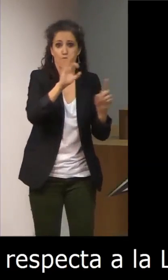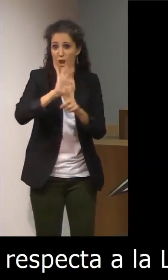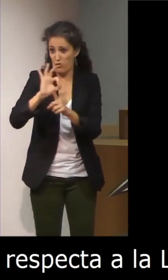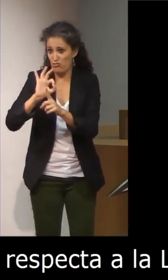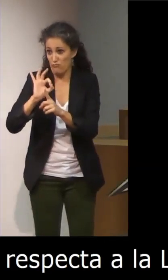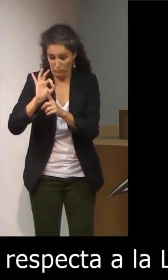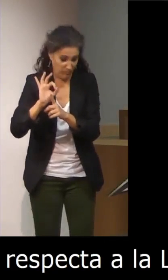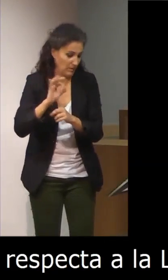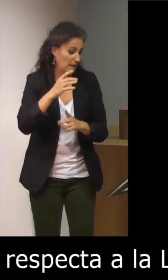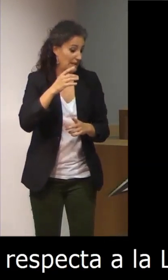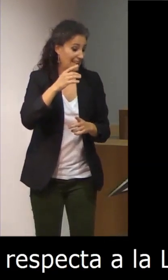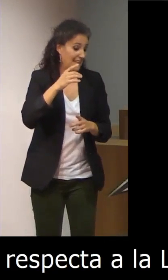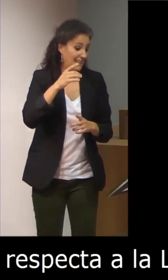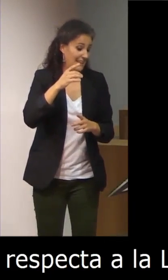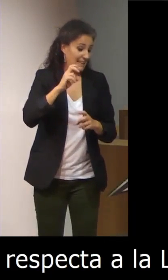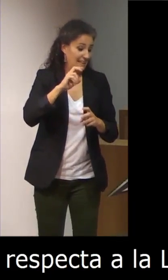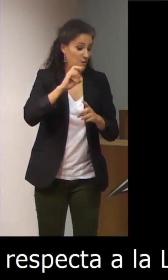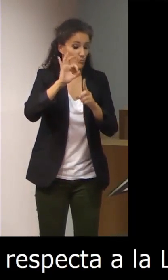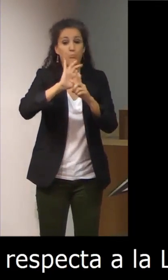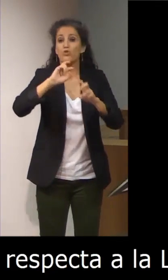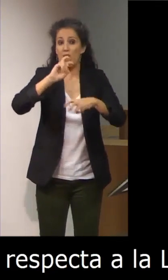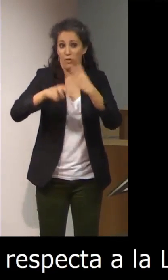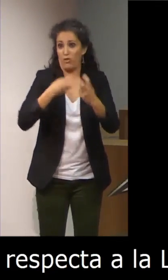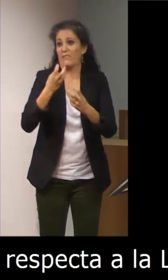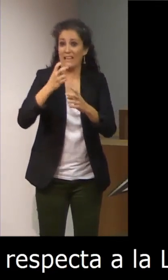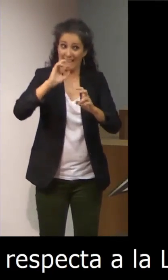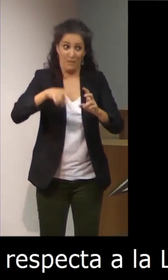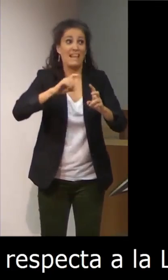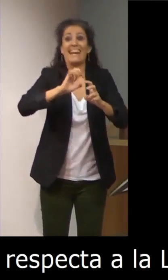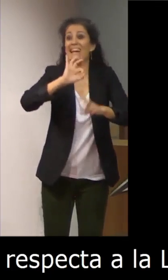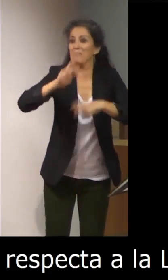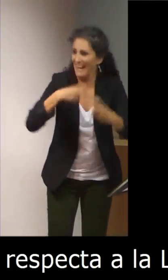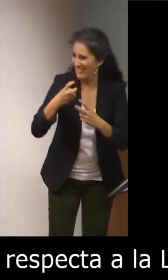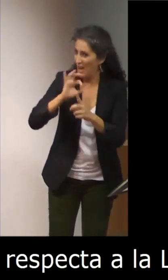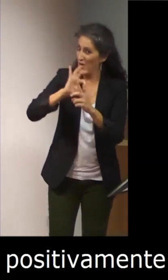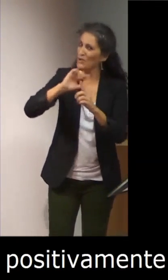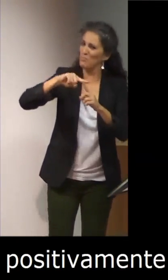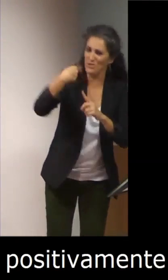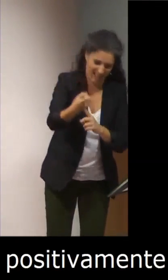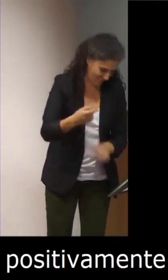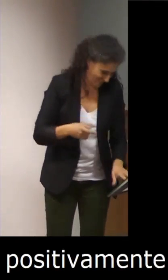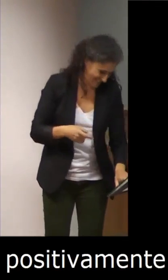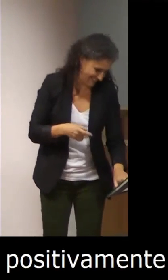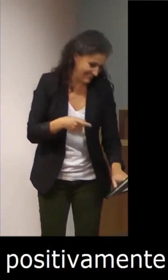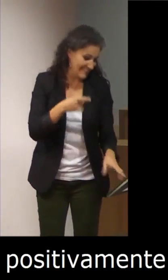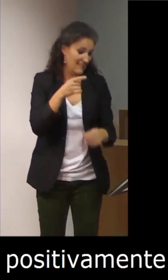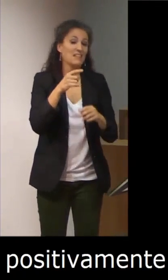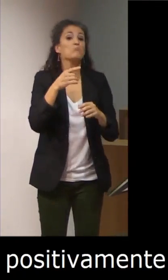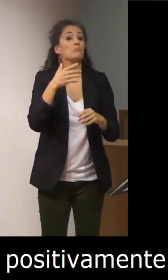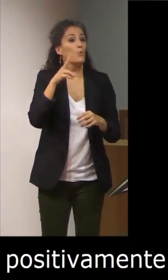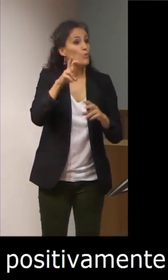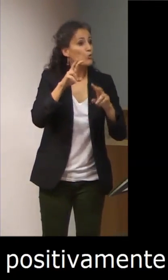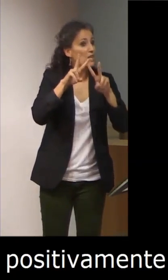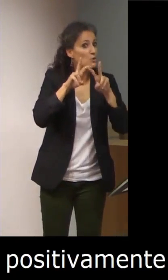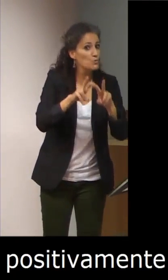normalización en la creación de nuevos grados revitalizar esos posgrados